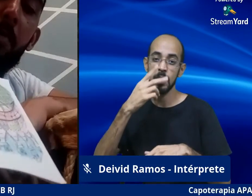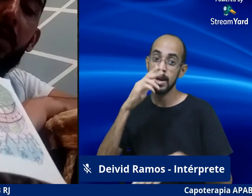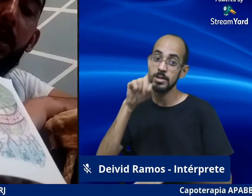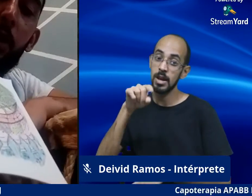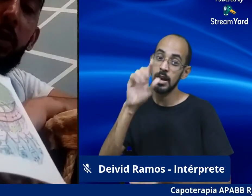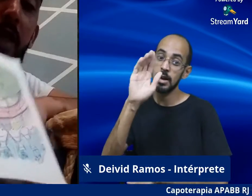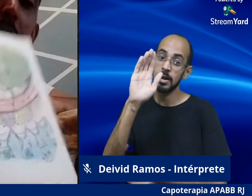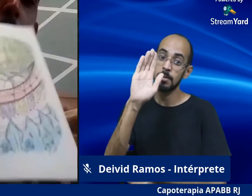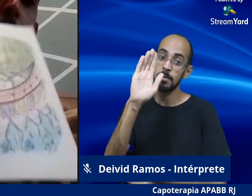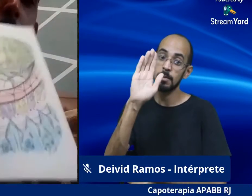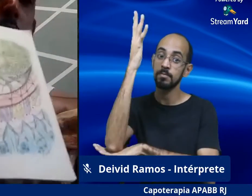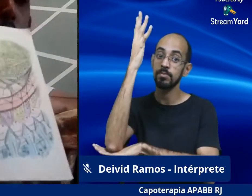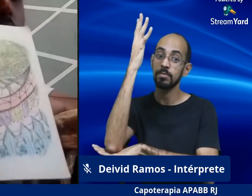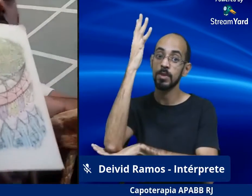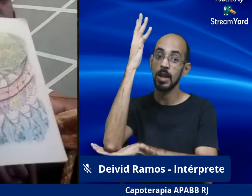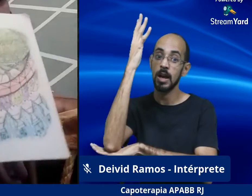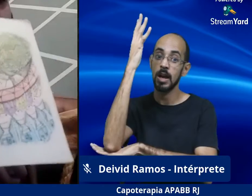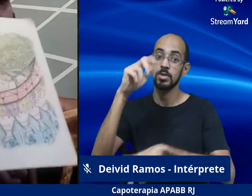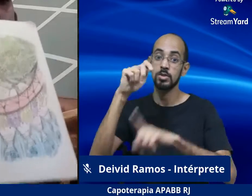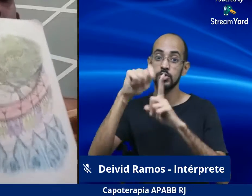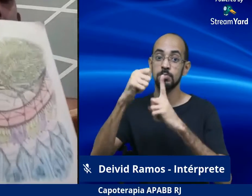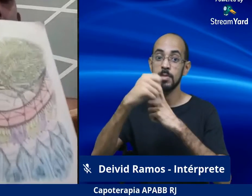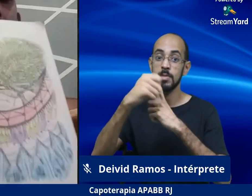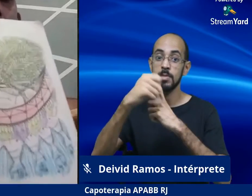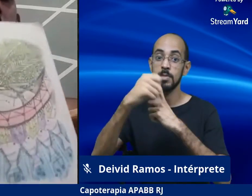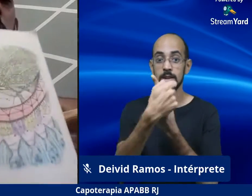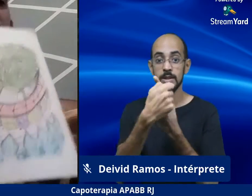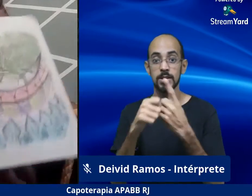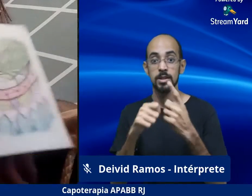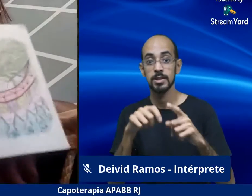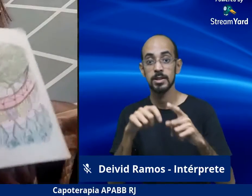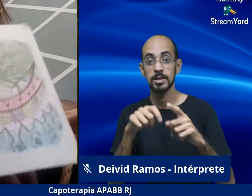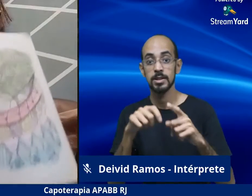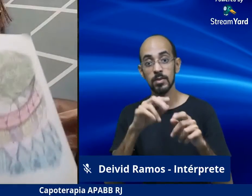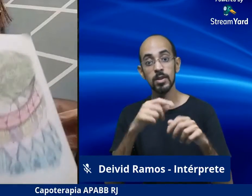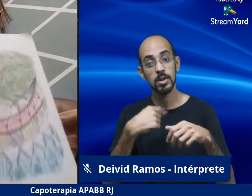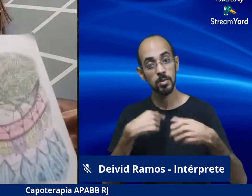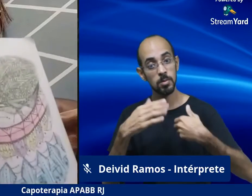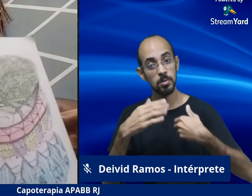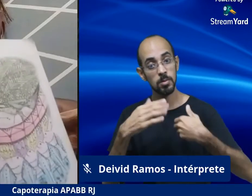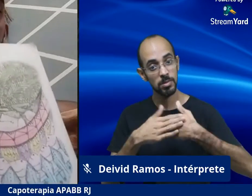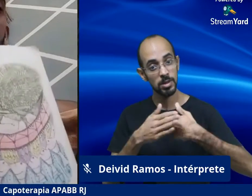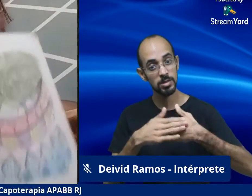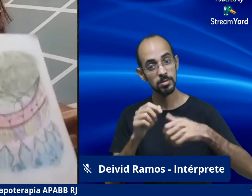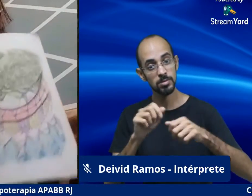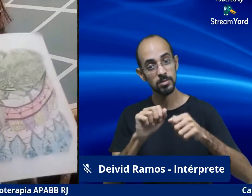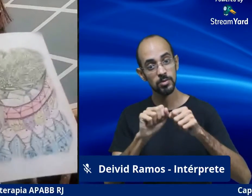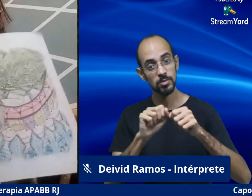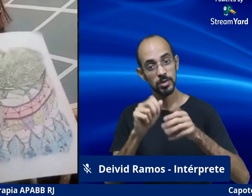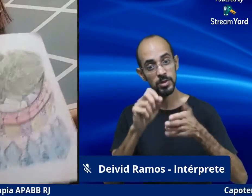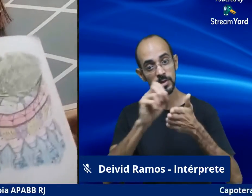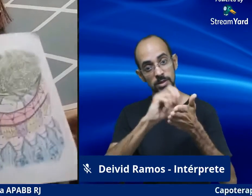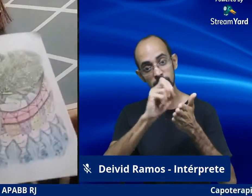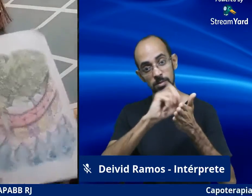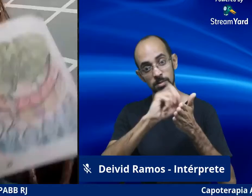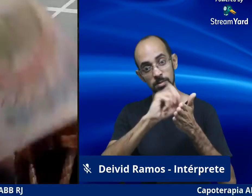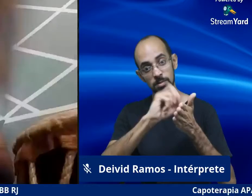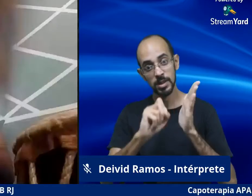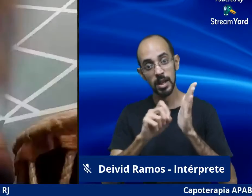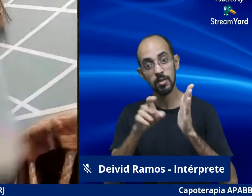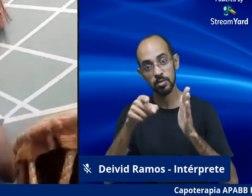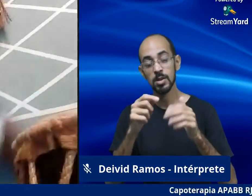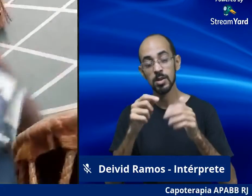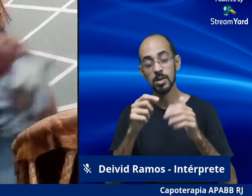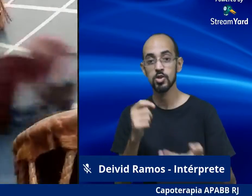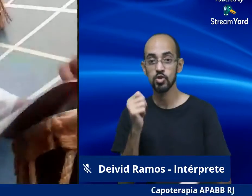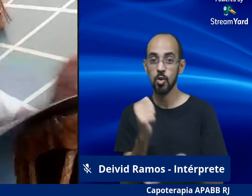né? E um desenho muito colorido, foi pintado por eu mesmo. E você também pode comprar o livro e pintar da maneira que você